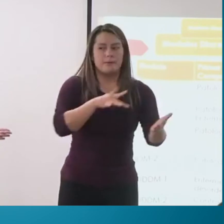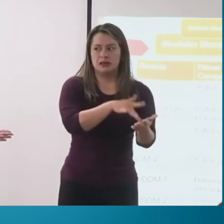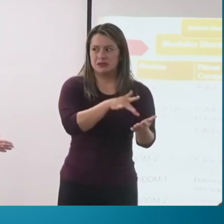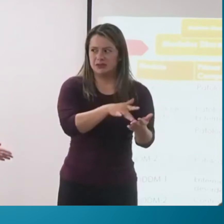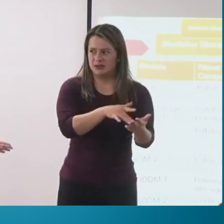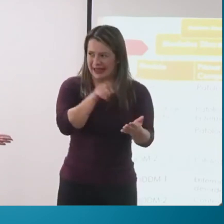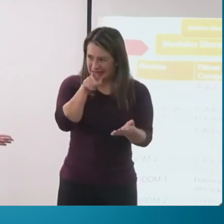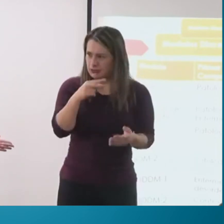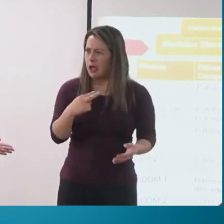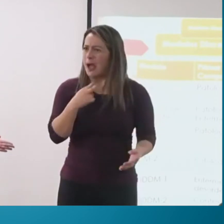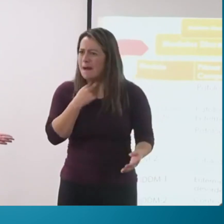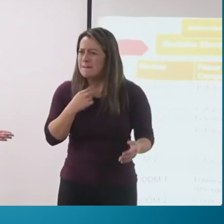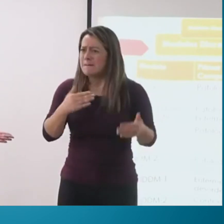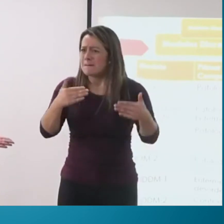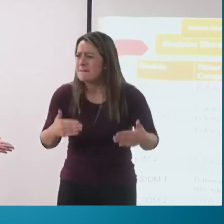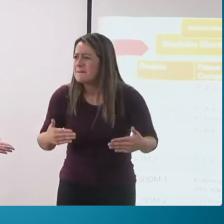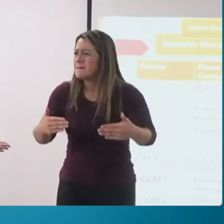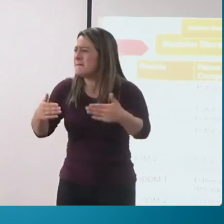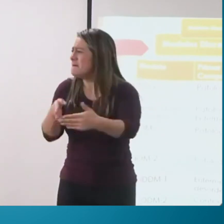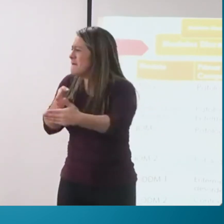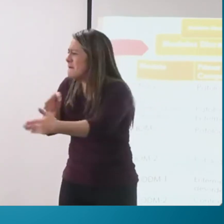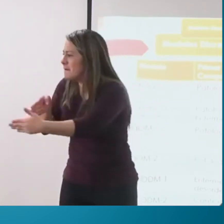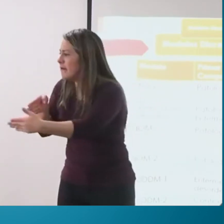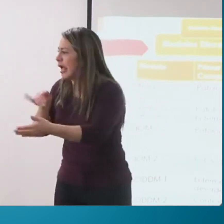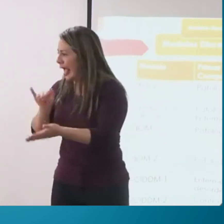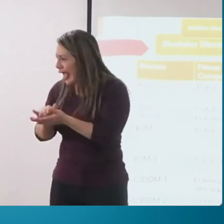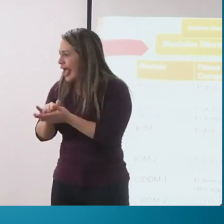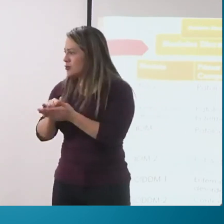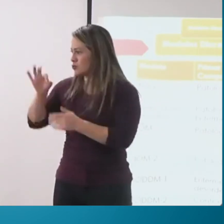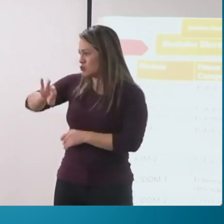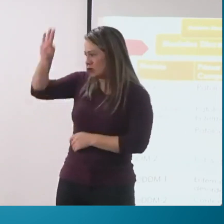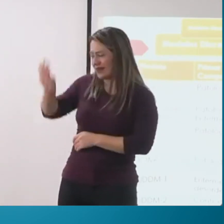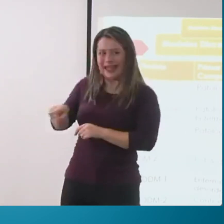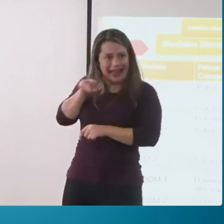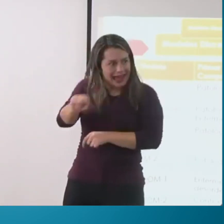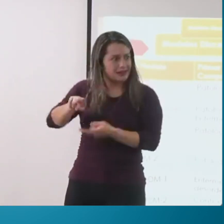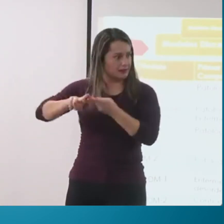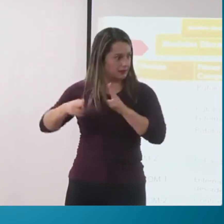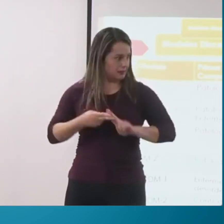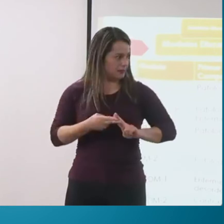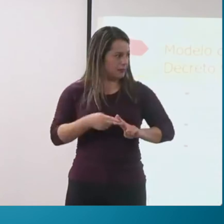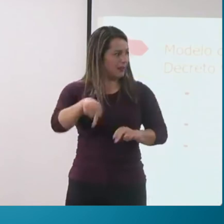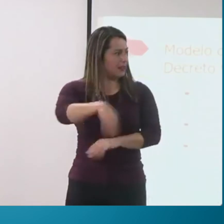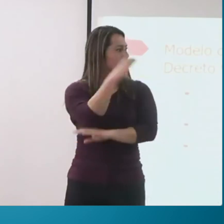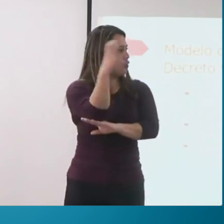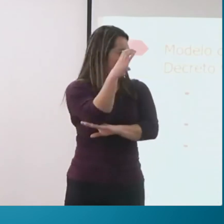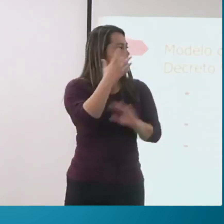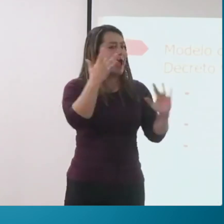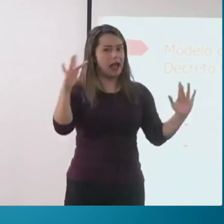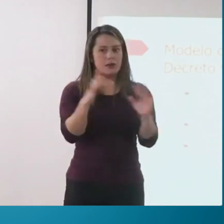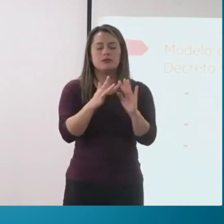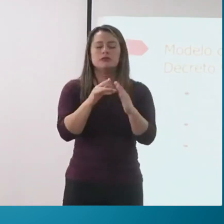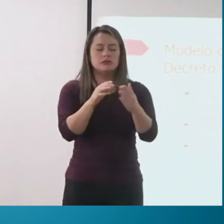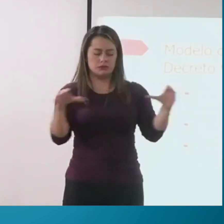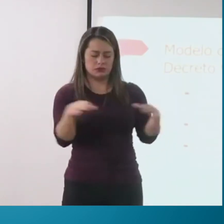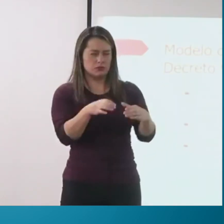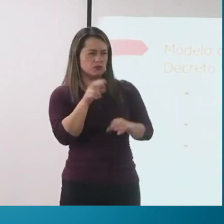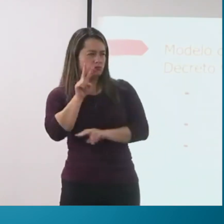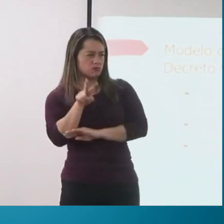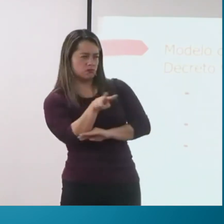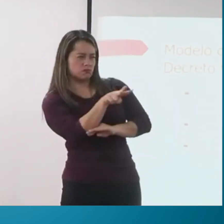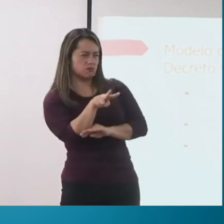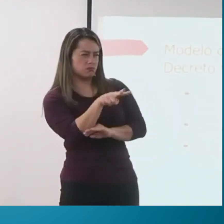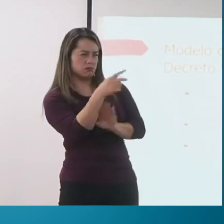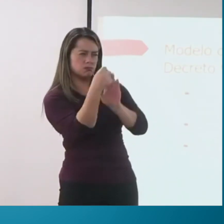participación como esposo, como hijo, como trabajador. Entonces Colombia adoptó un modelo de calificación